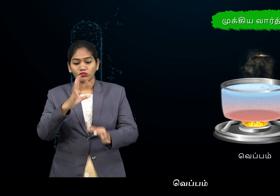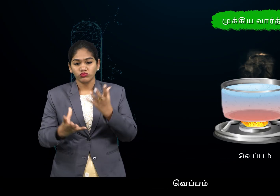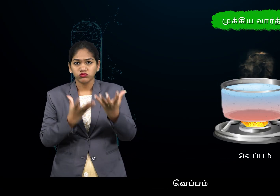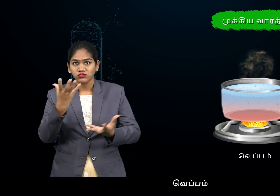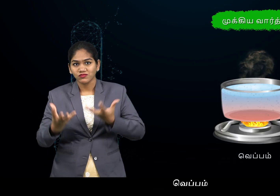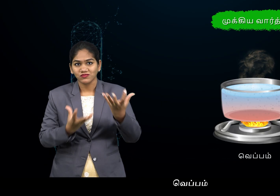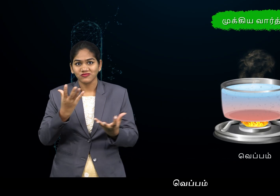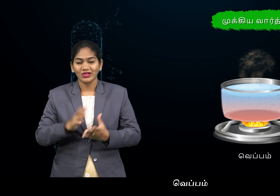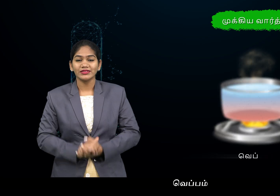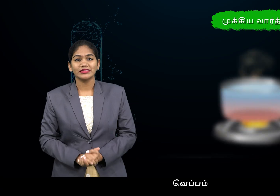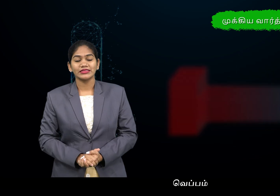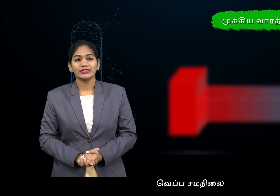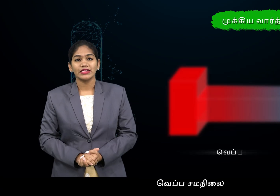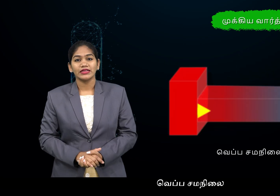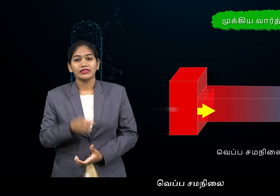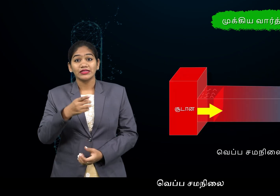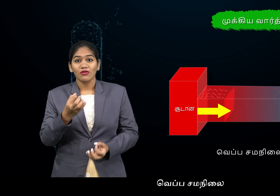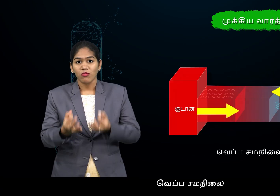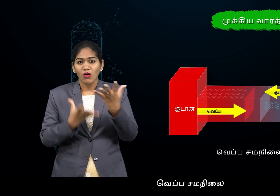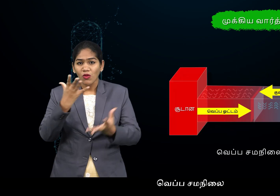வெப்பம், வெப்ப சமநிலை.